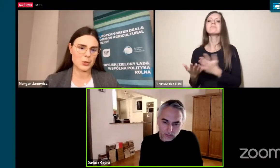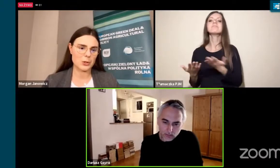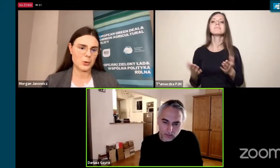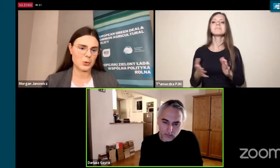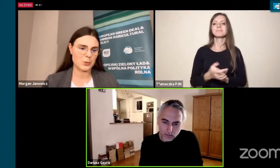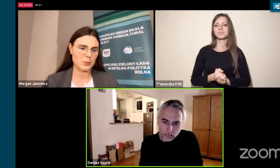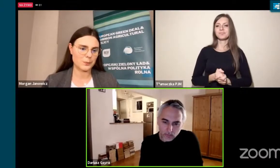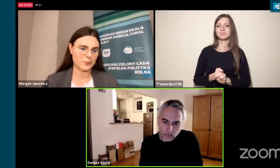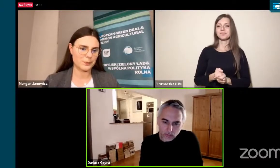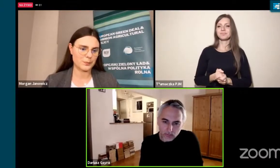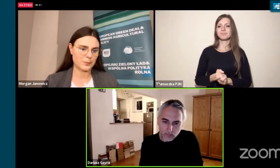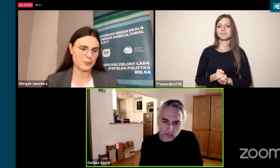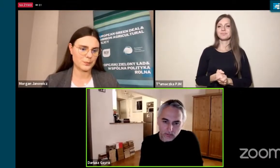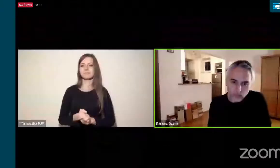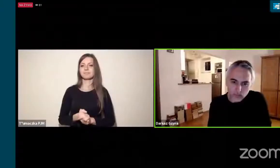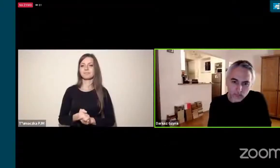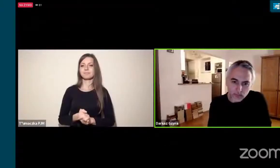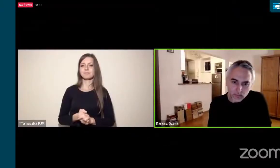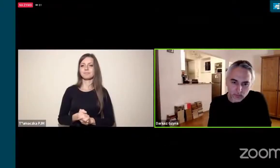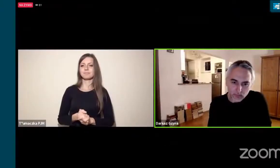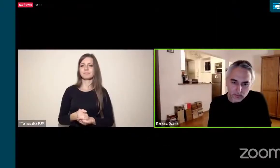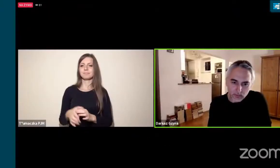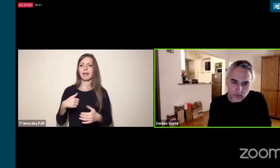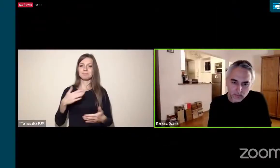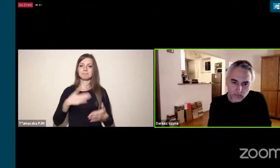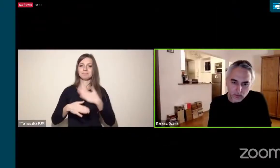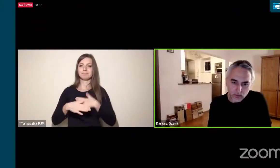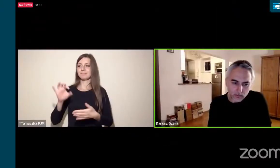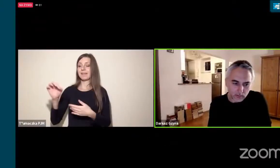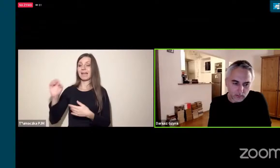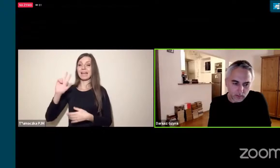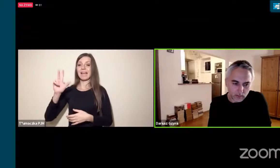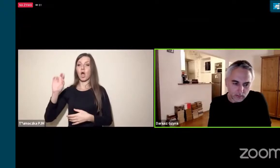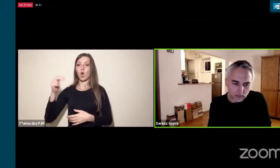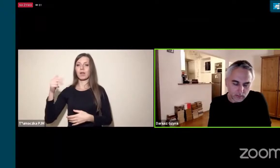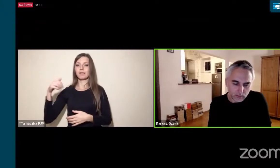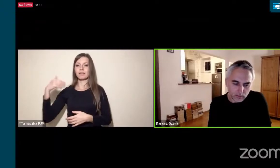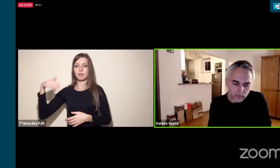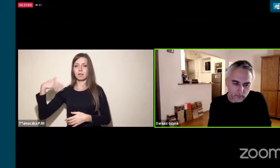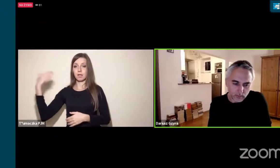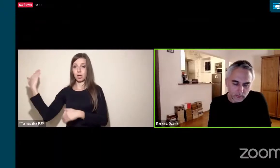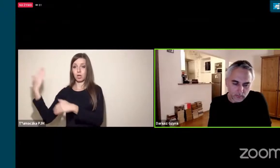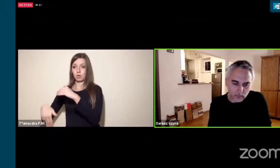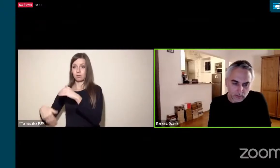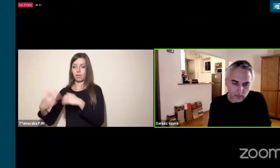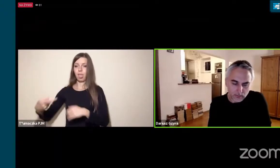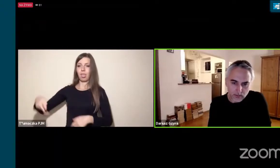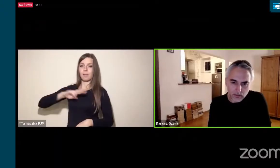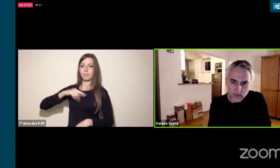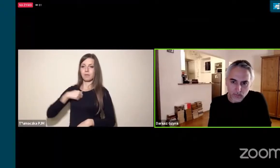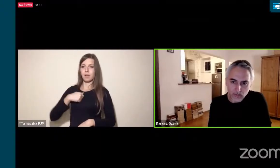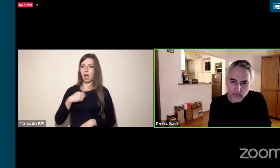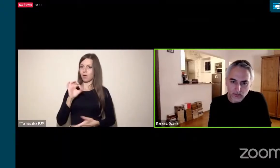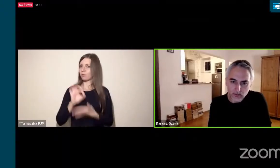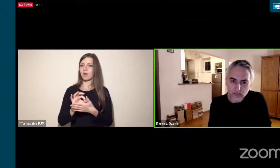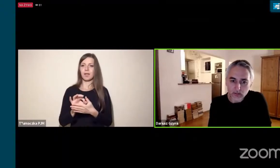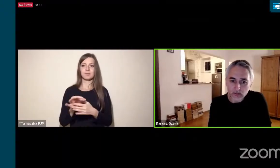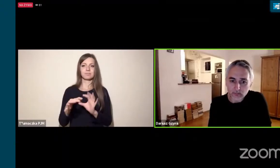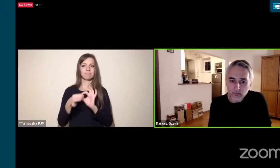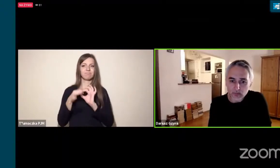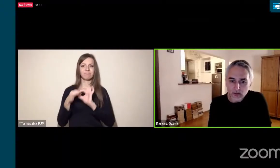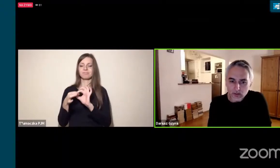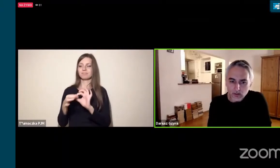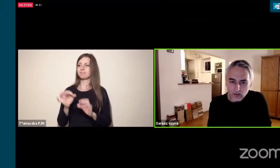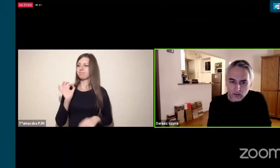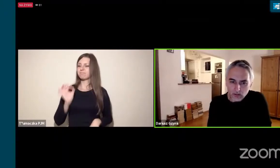Cieszę się, że akurat po Karolinie będę mógł mówić, ponieważ to, co mówiła Karolina i to, co ja mówię, jest w zasadzie bardzo